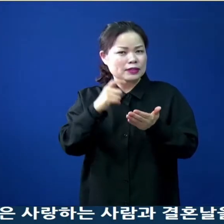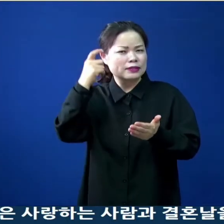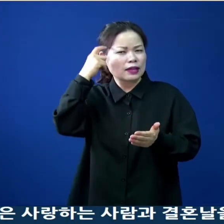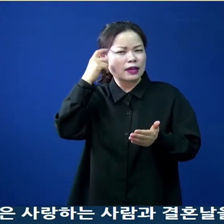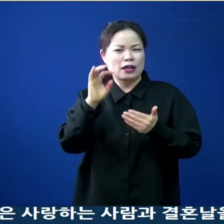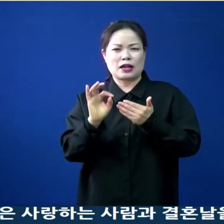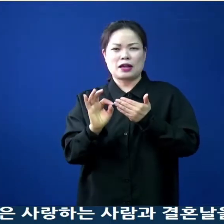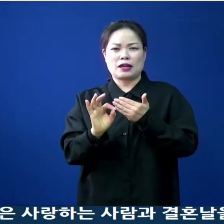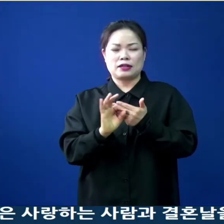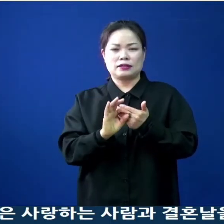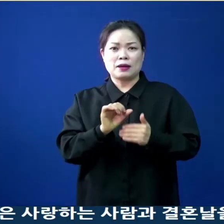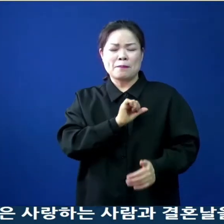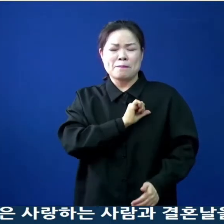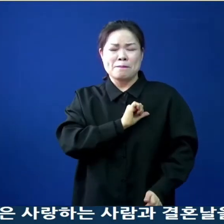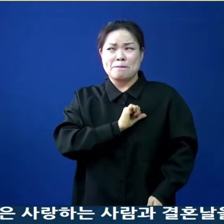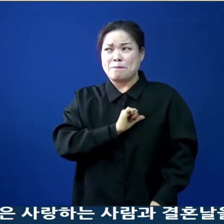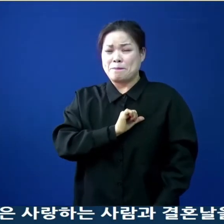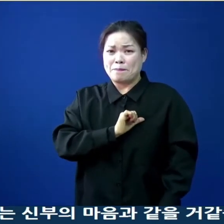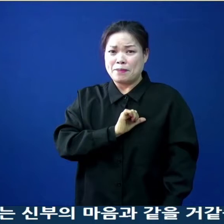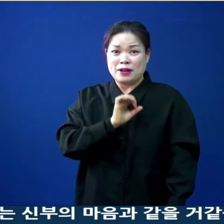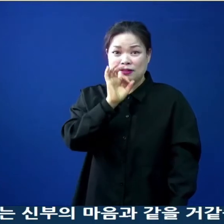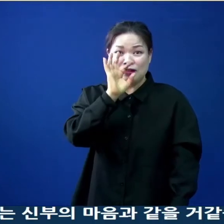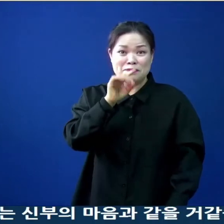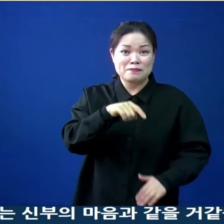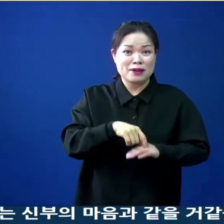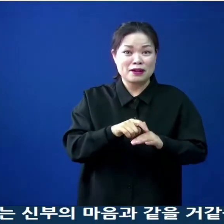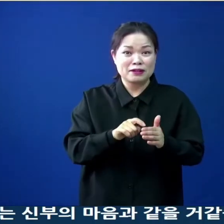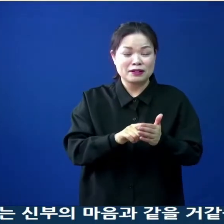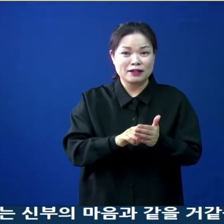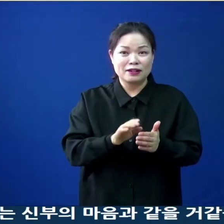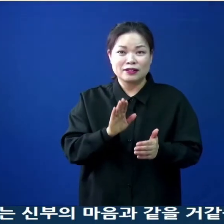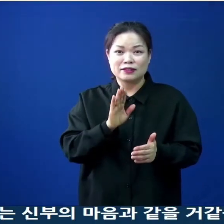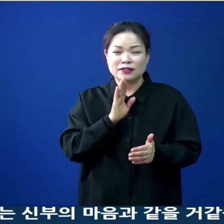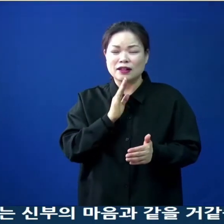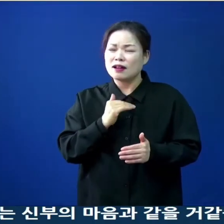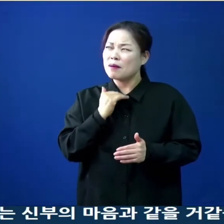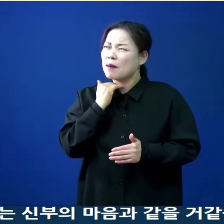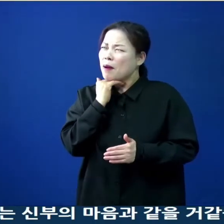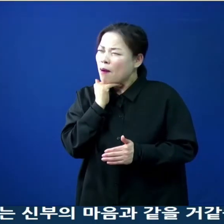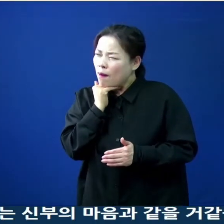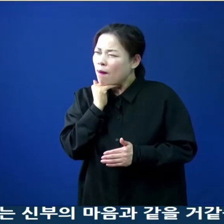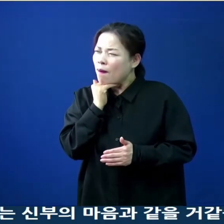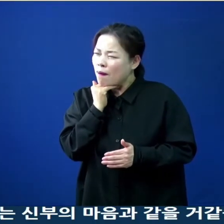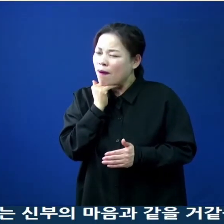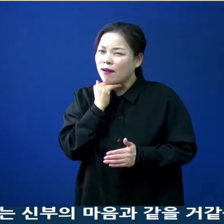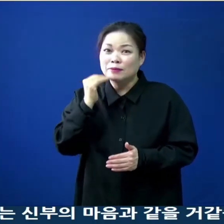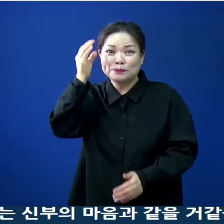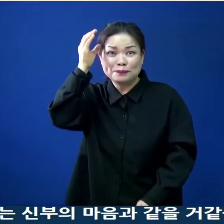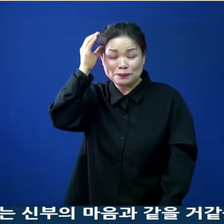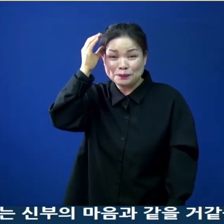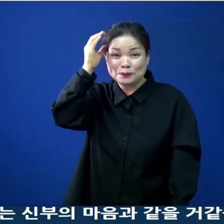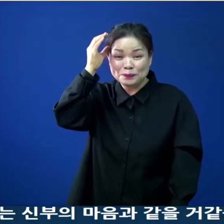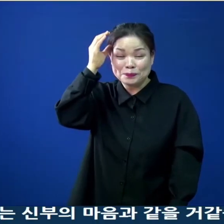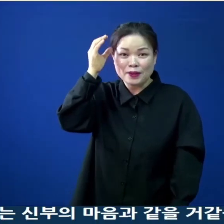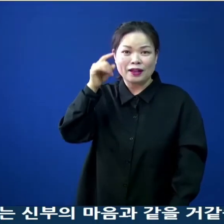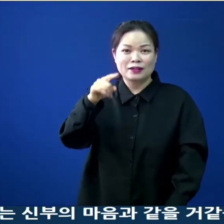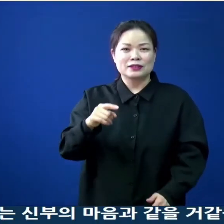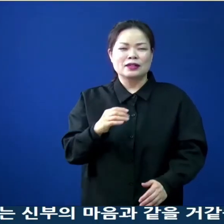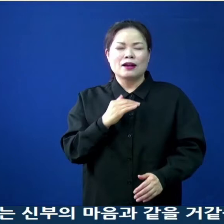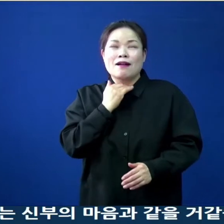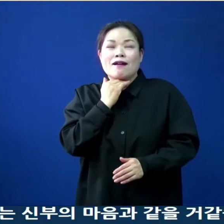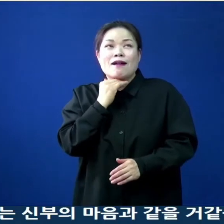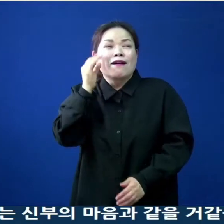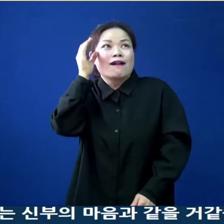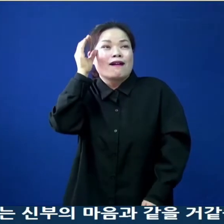정리하면 참을 수 없는 마음입니다. 내가 정말 간절하게 바라고 희망하는데 그